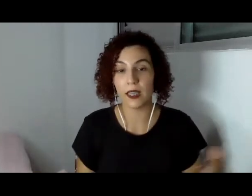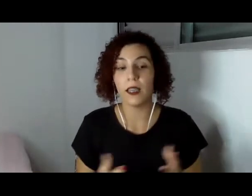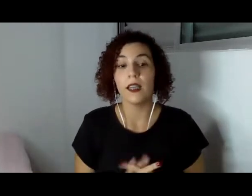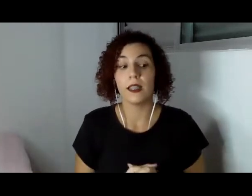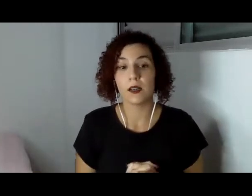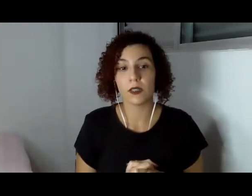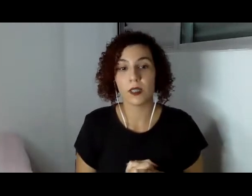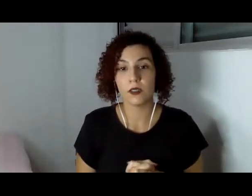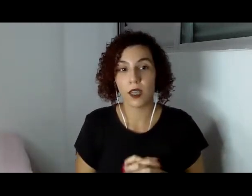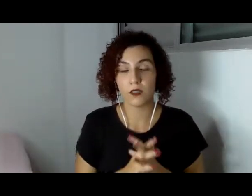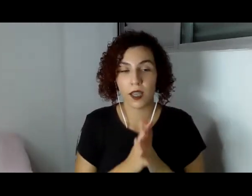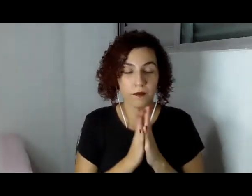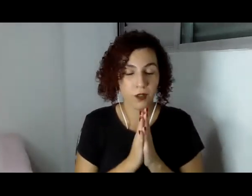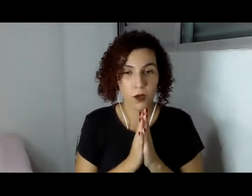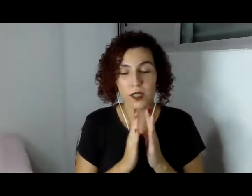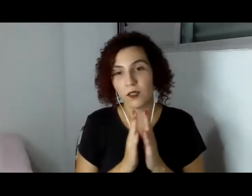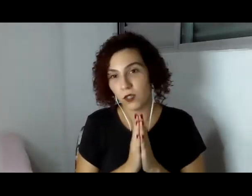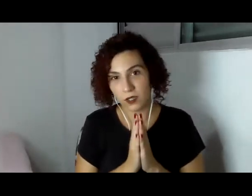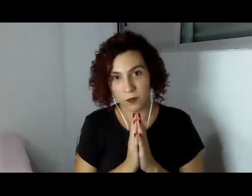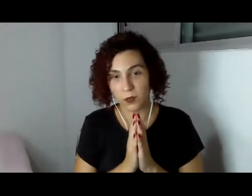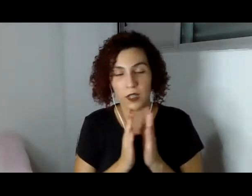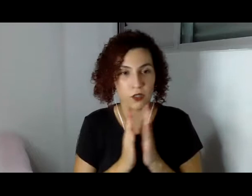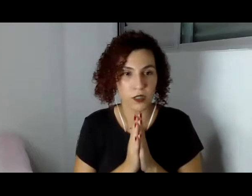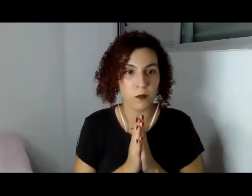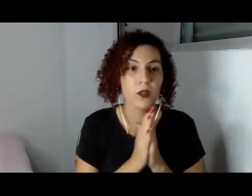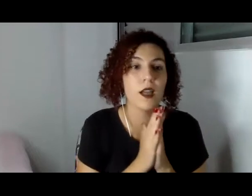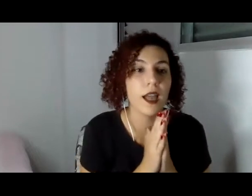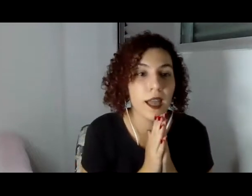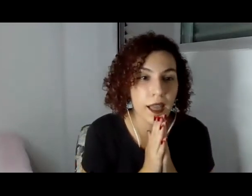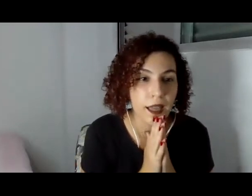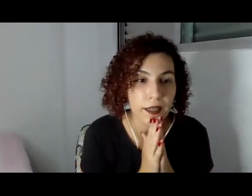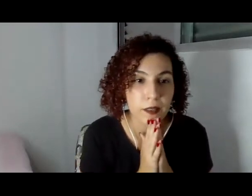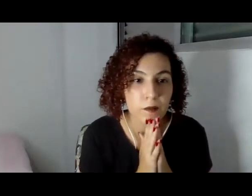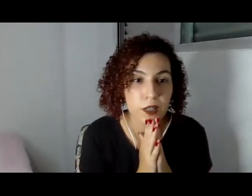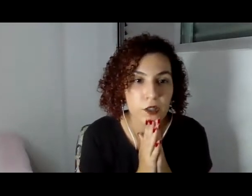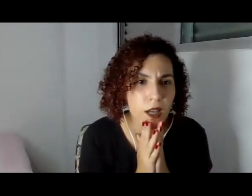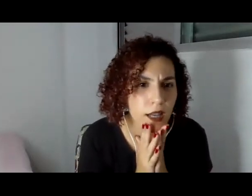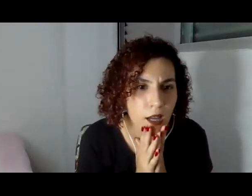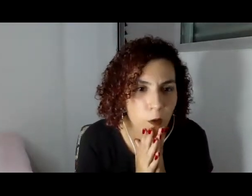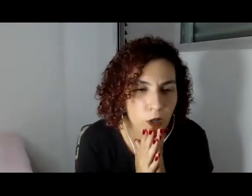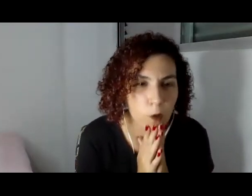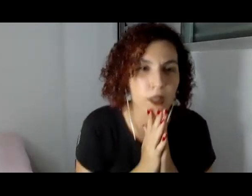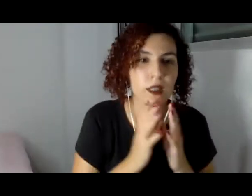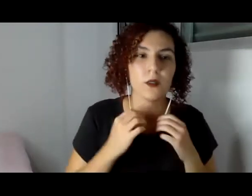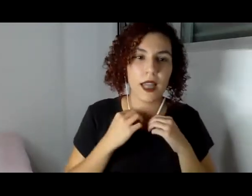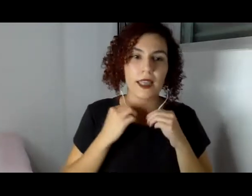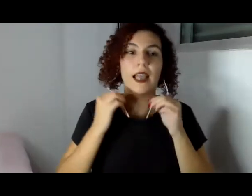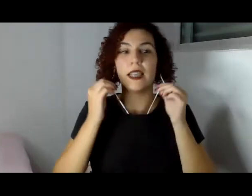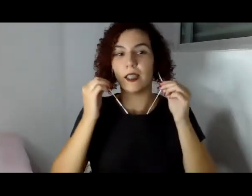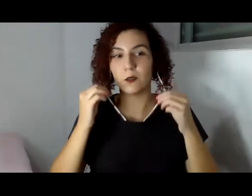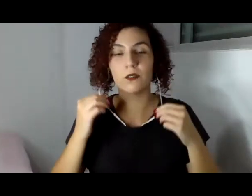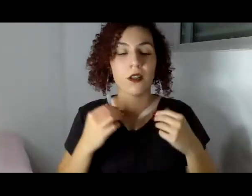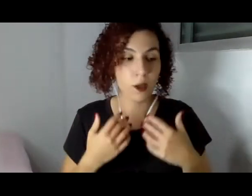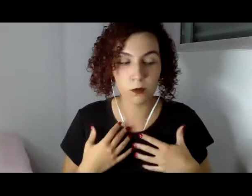ser. Então, assim, gente, nossa, lindíssimo, lindíssimo. Acho que a Carol está comentando, né,